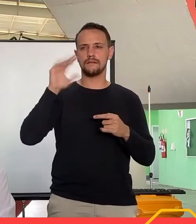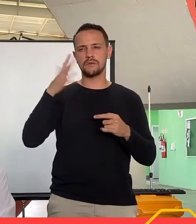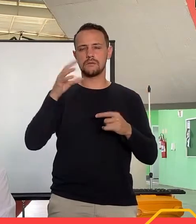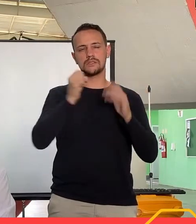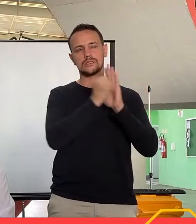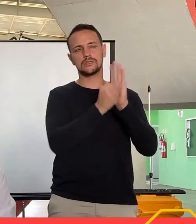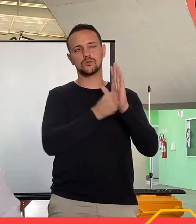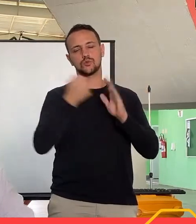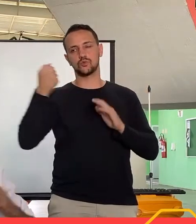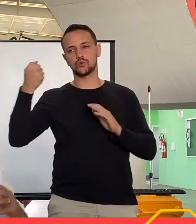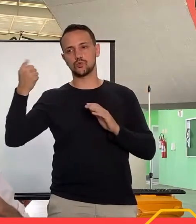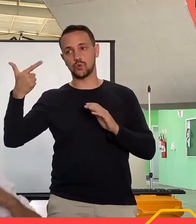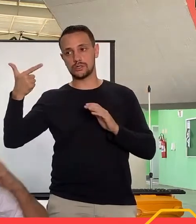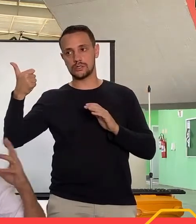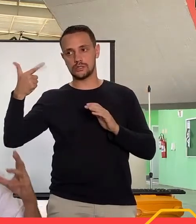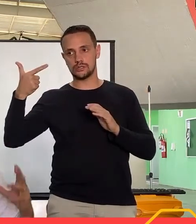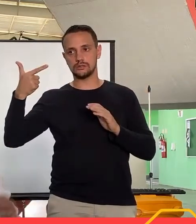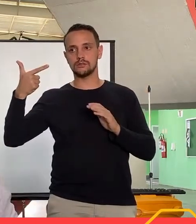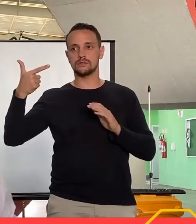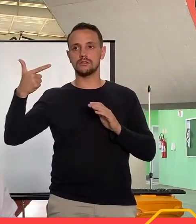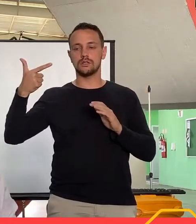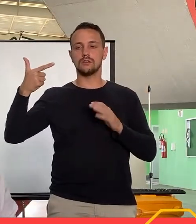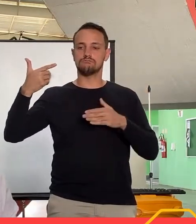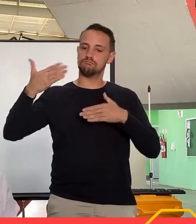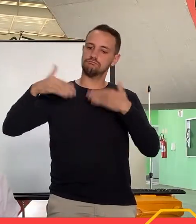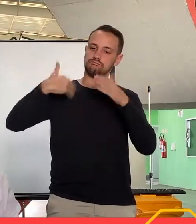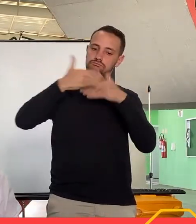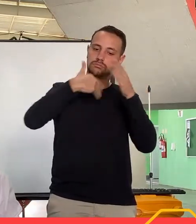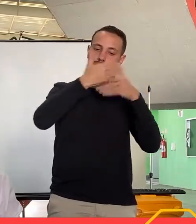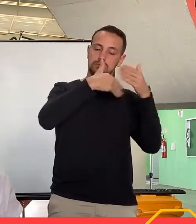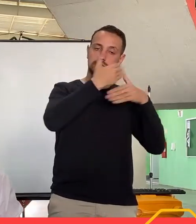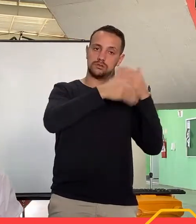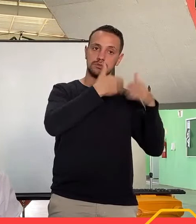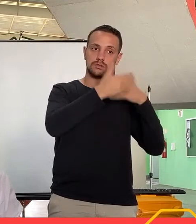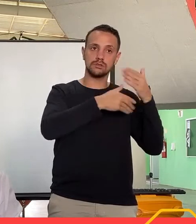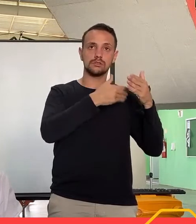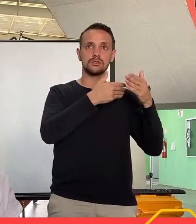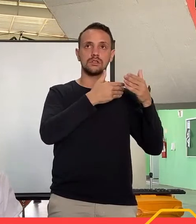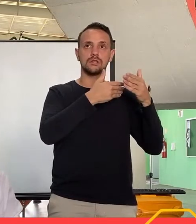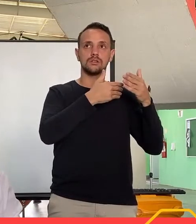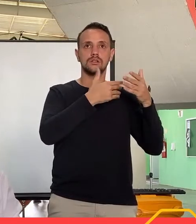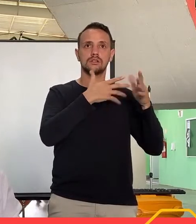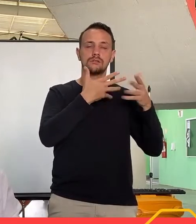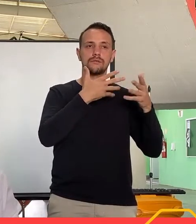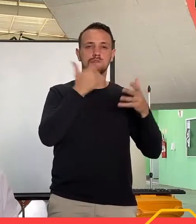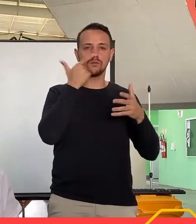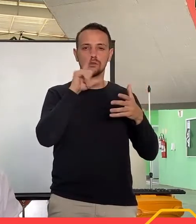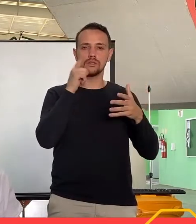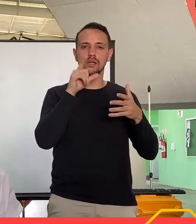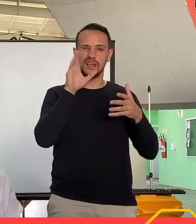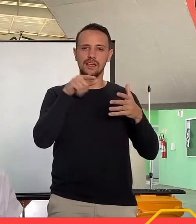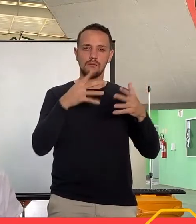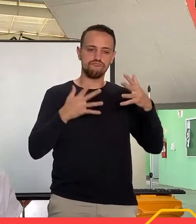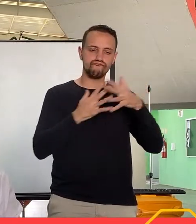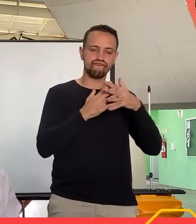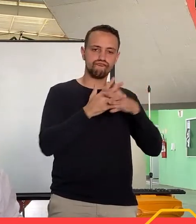século XII e ele ganha uma forma mais, vamos dizer,